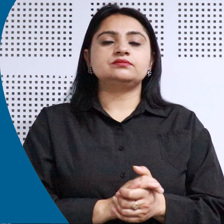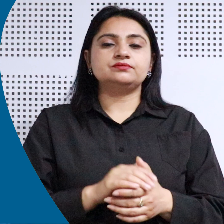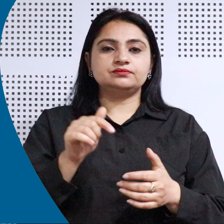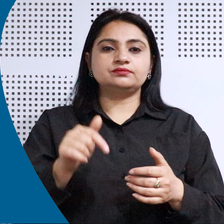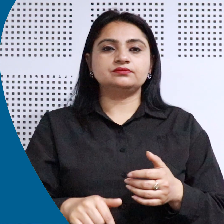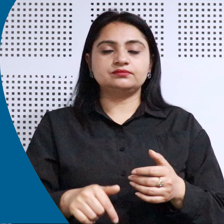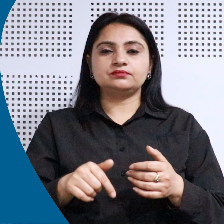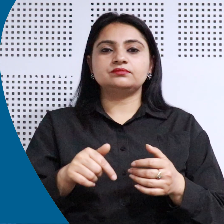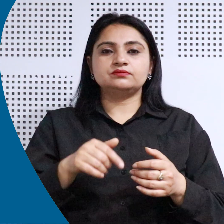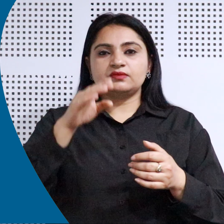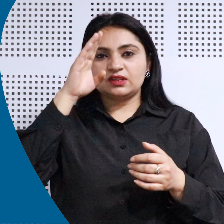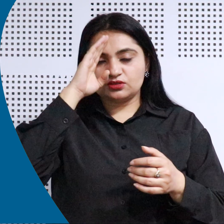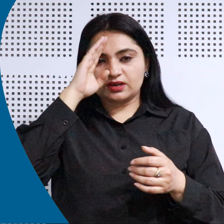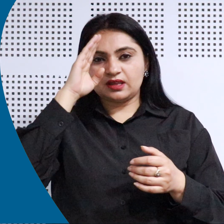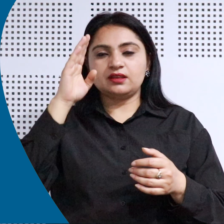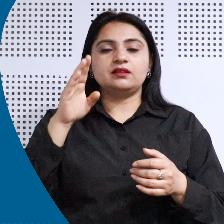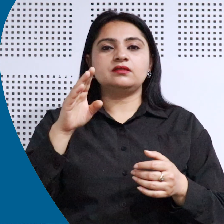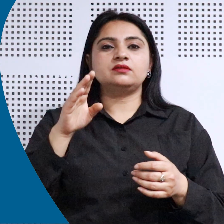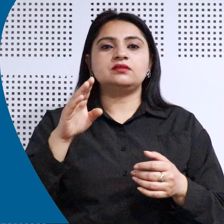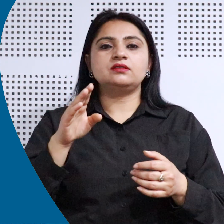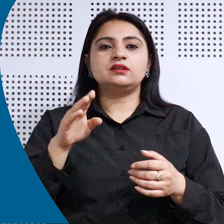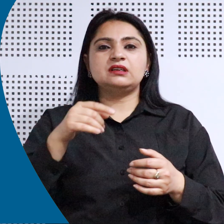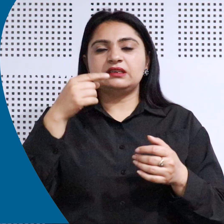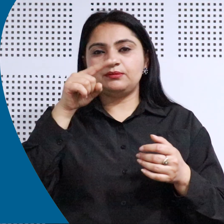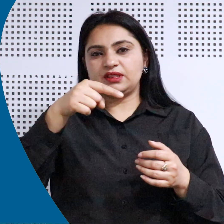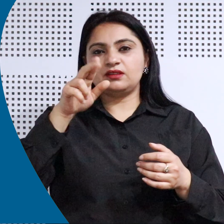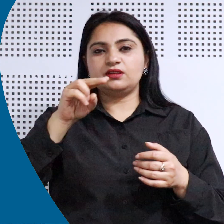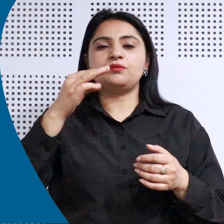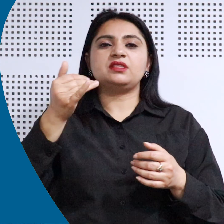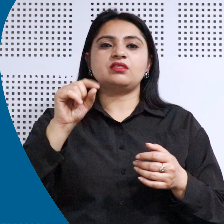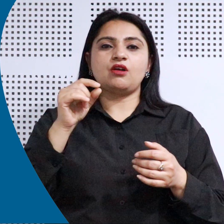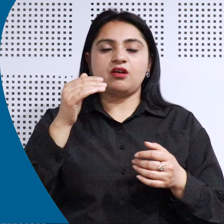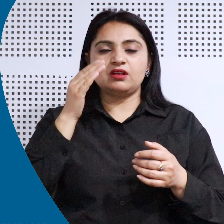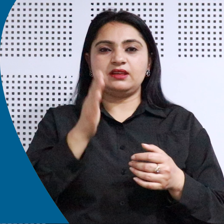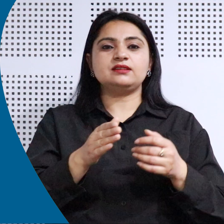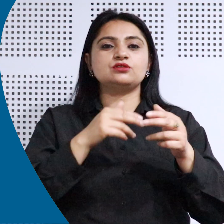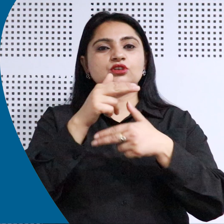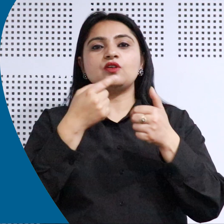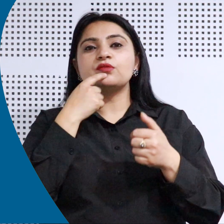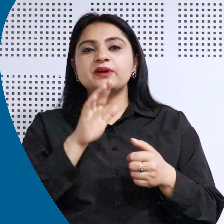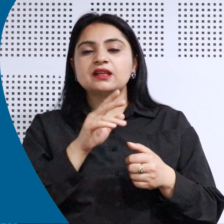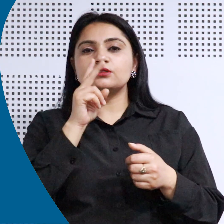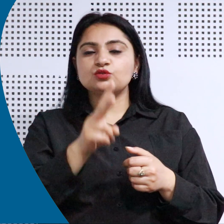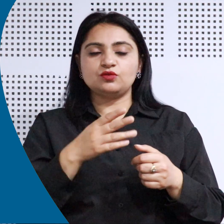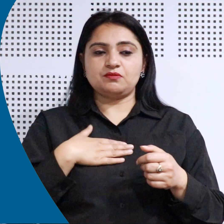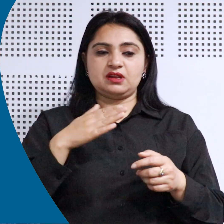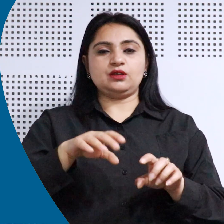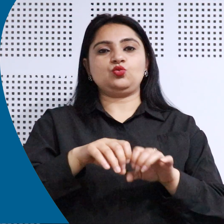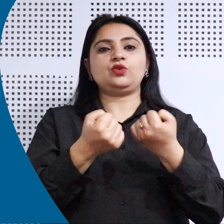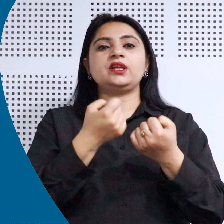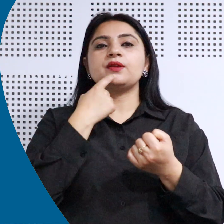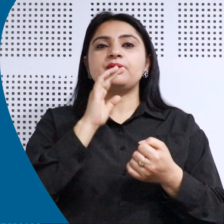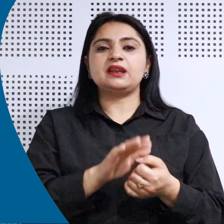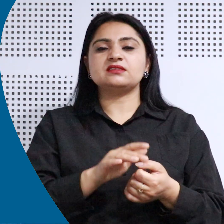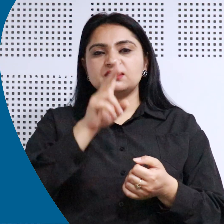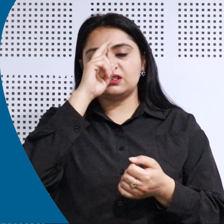जुन चलाउने यस अगाडि परम्परा रहेछ, मैले त्यसलाई तोडेँ भनेर पनि यहाँले भन्दै आइराख्नु भएको छ। त्यो भनेको 100% नै तोडियो कि अथवा